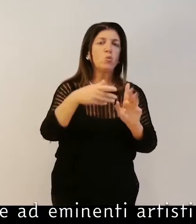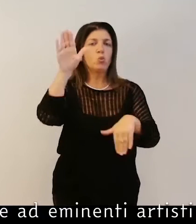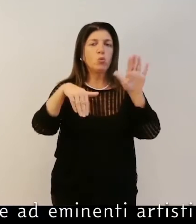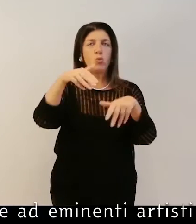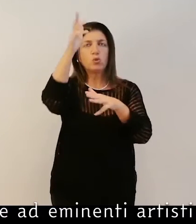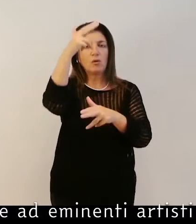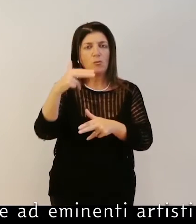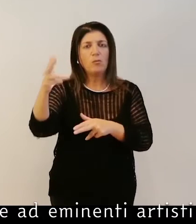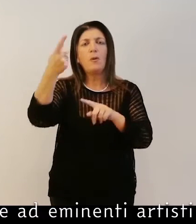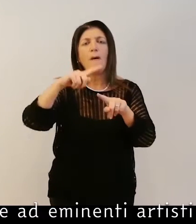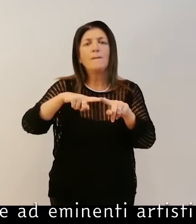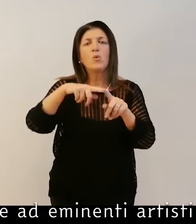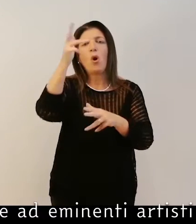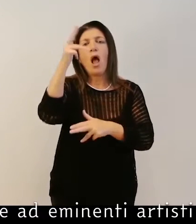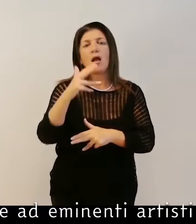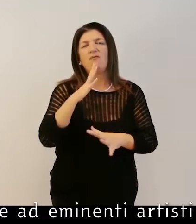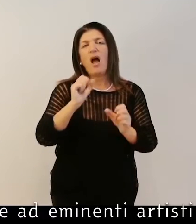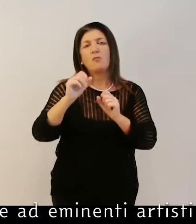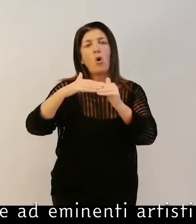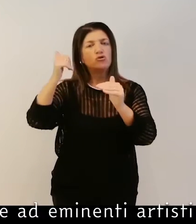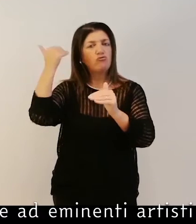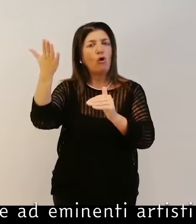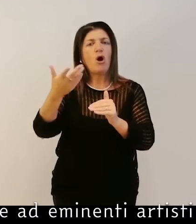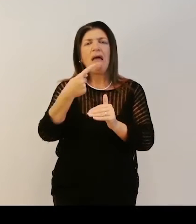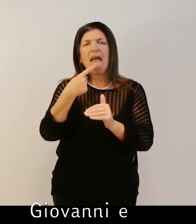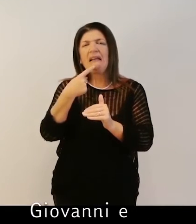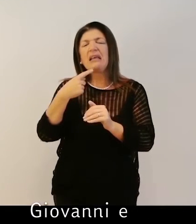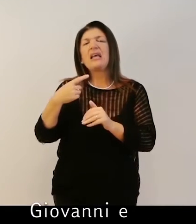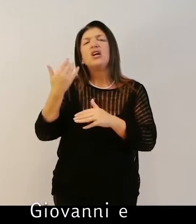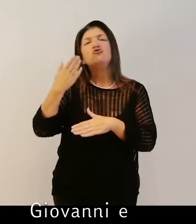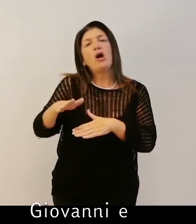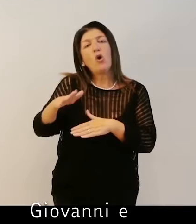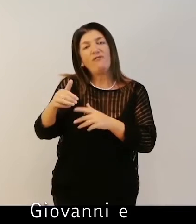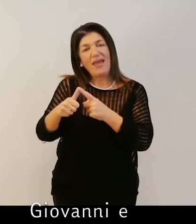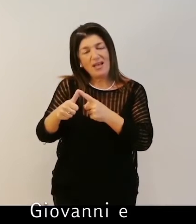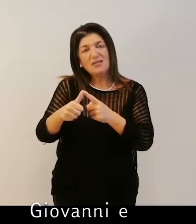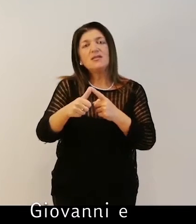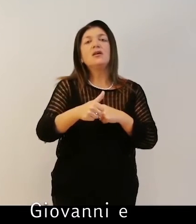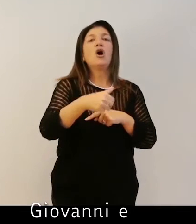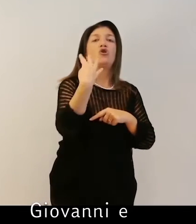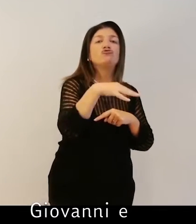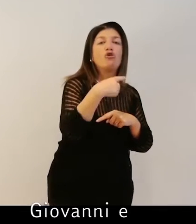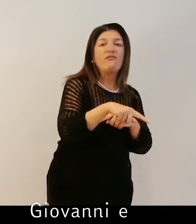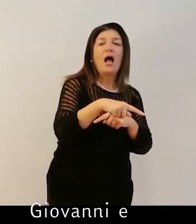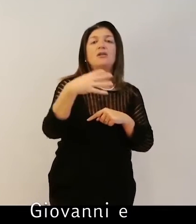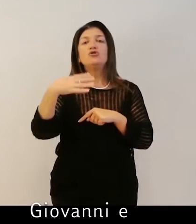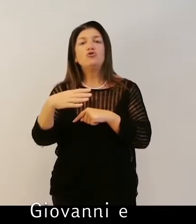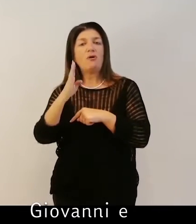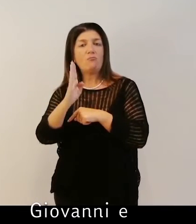Oltre ad eminenti artisti forestieri come i genovesi Giovanni e Giovan Battista Carlone.